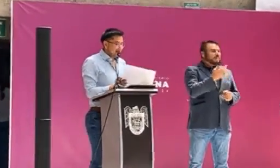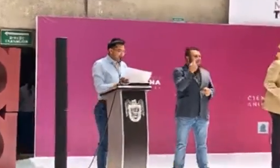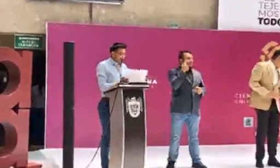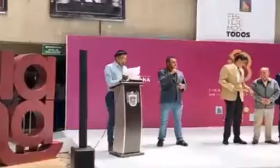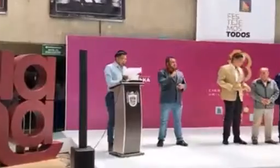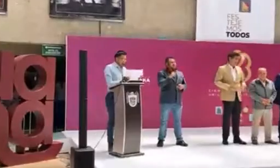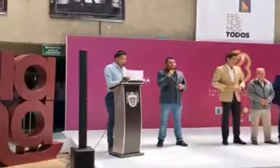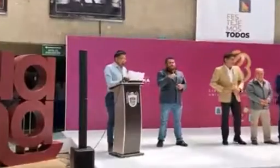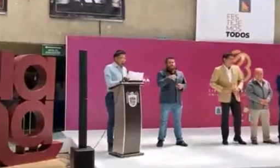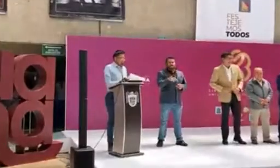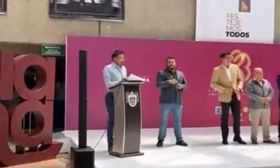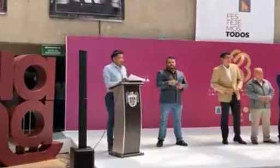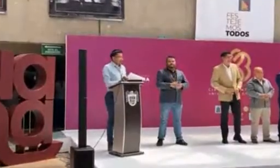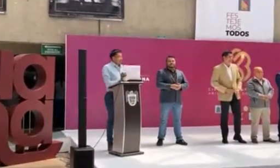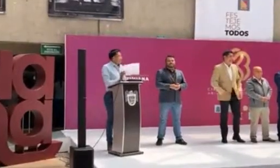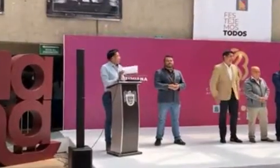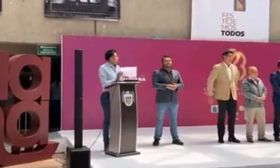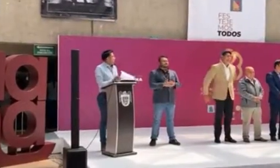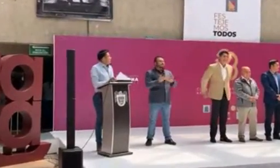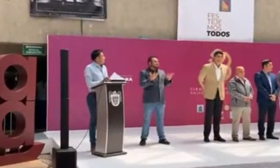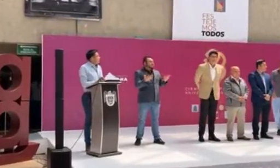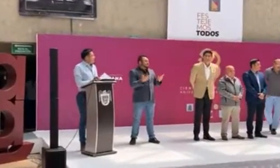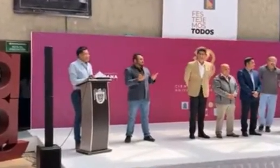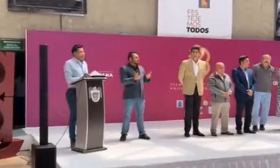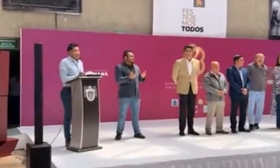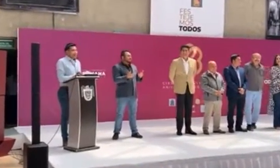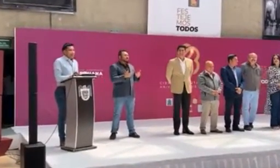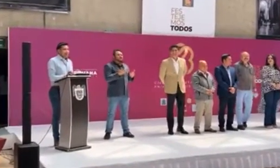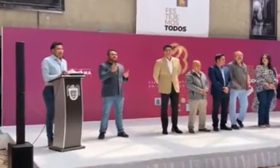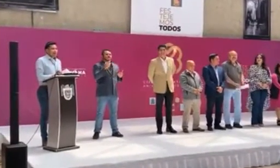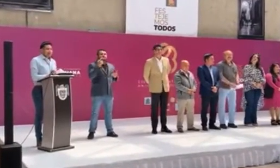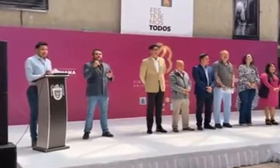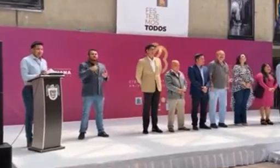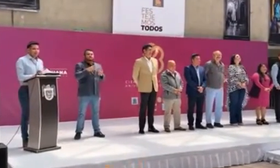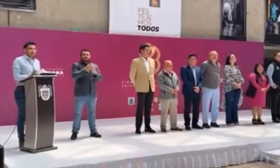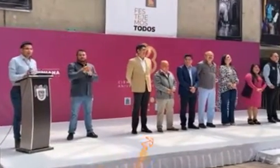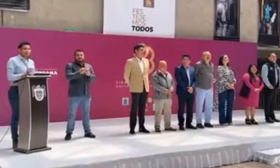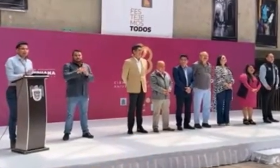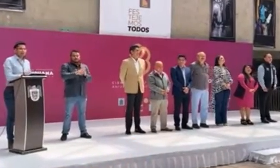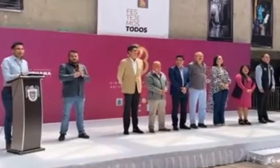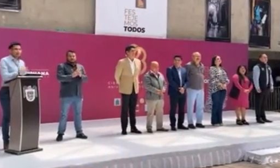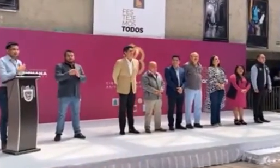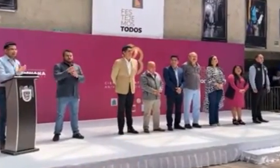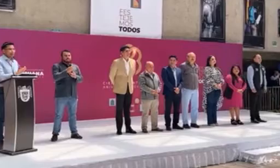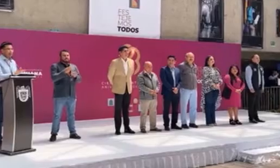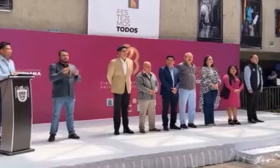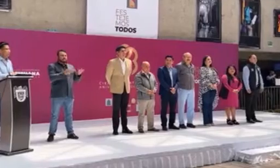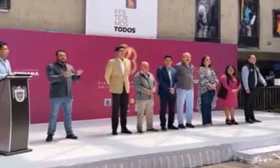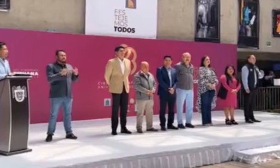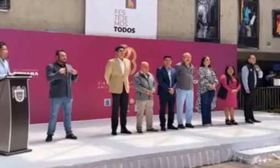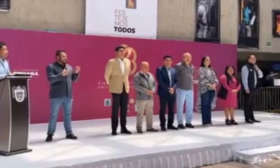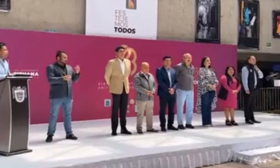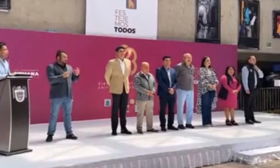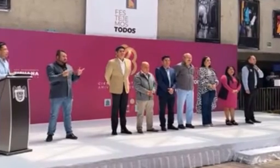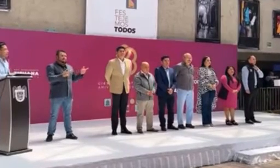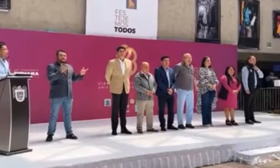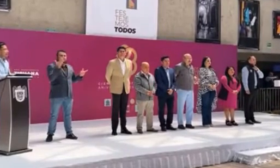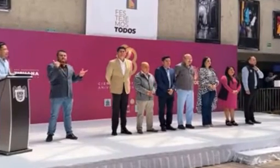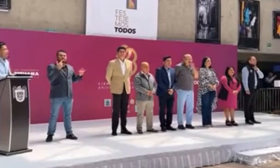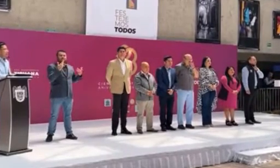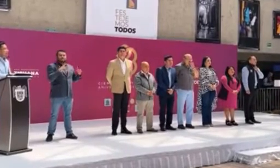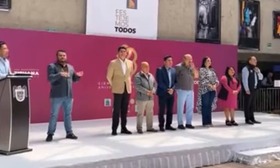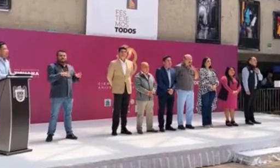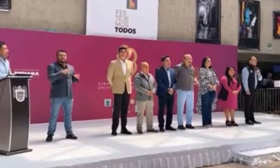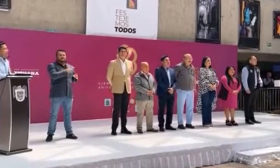evento. Y bien, para dar inicio con esta entrega, quienes ya están estuvieron haciendo su trámite. Vamos a